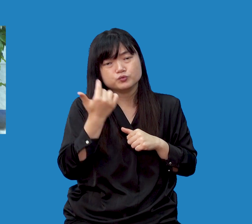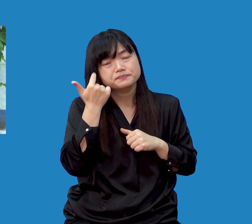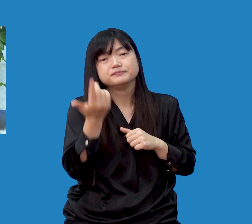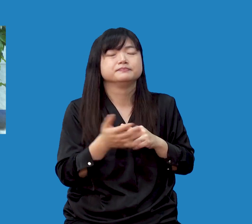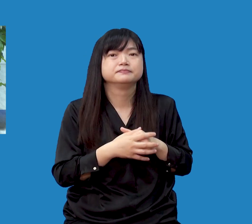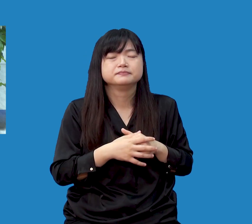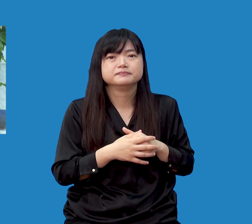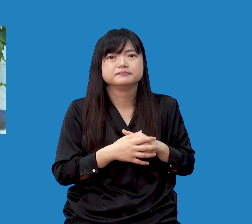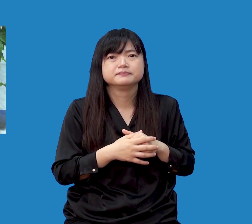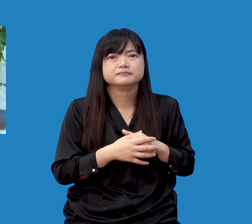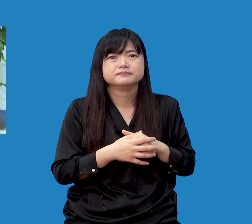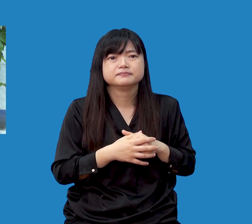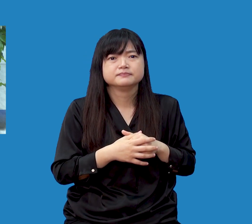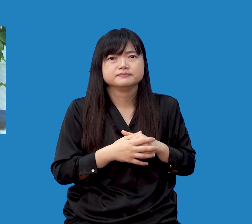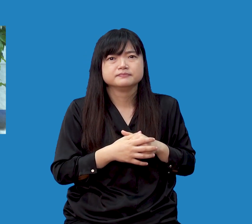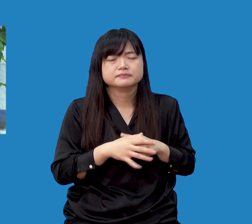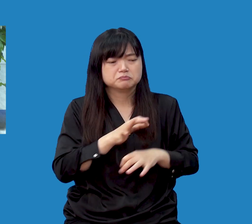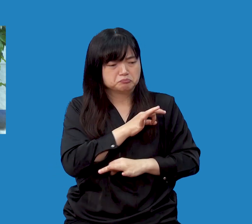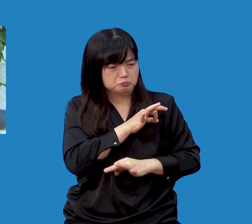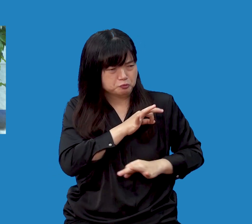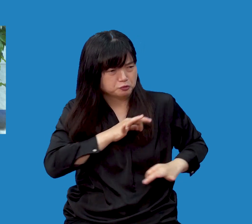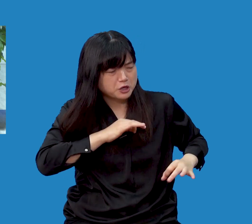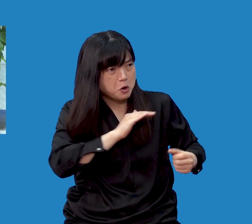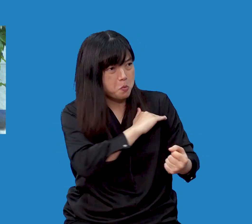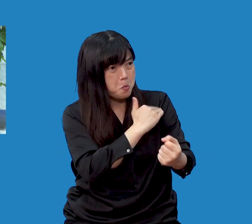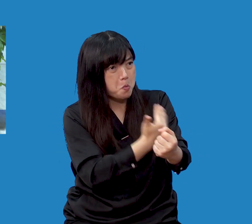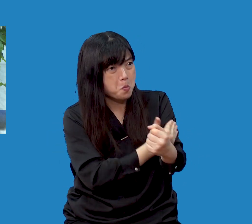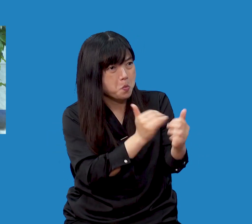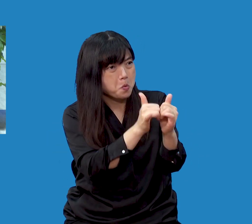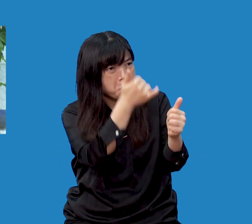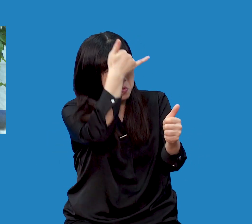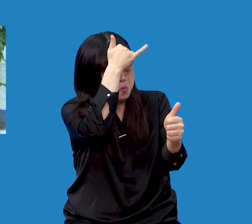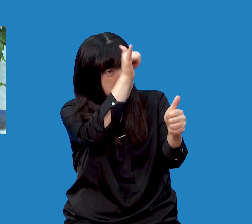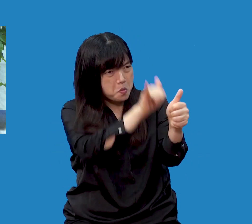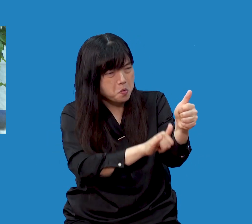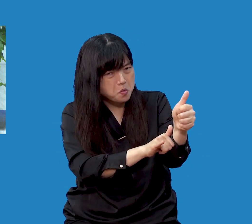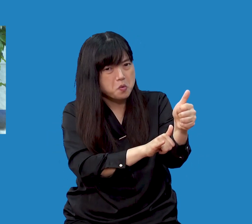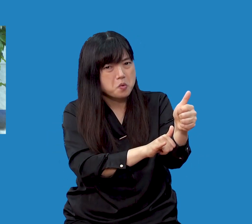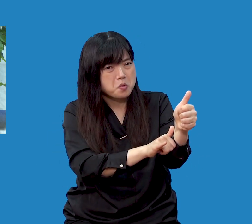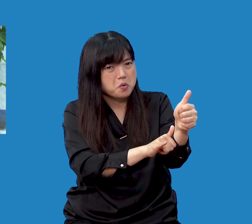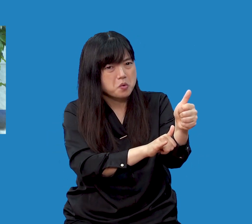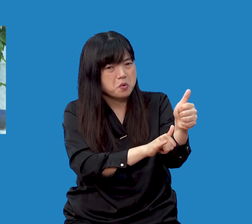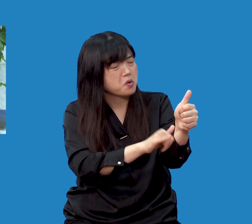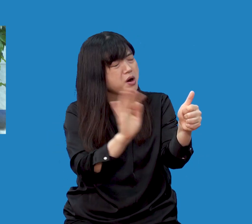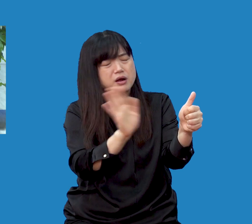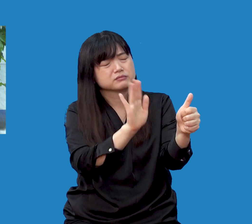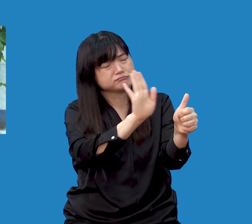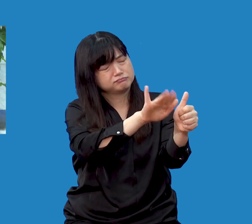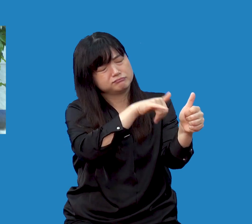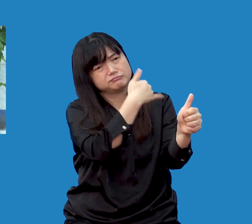누구이겠습니까? 불의한 권력자에게 복종하지 않는 사람입니다.